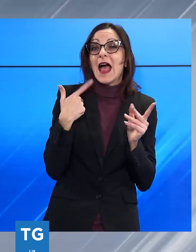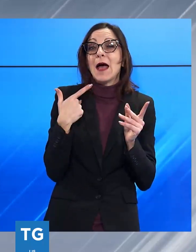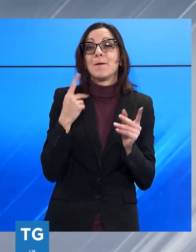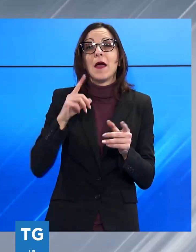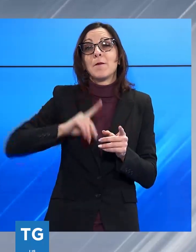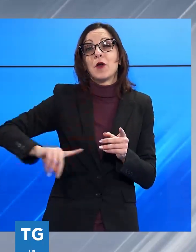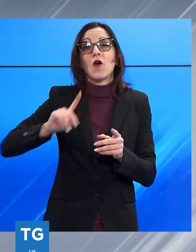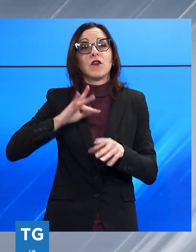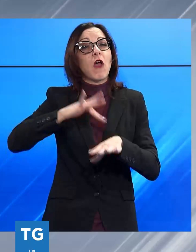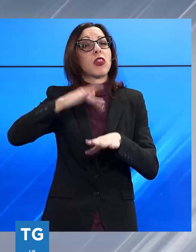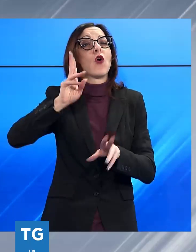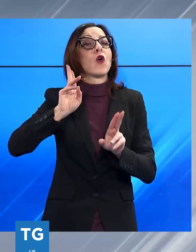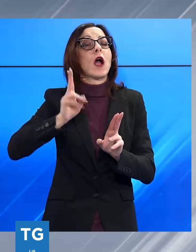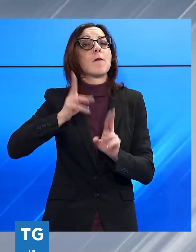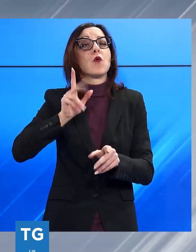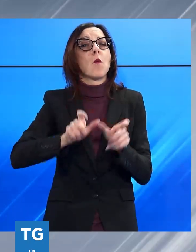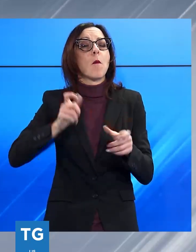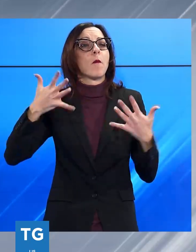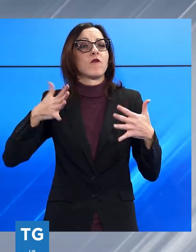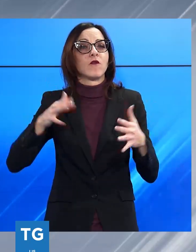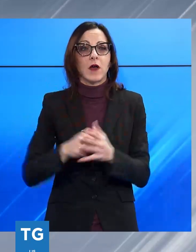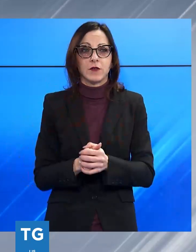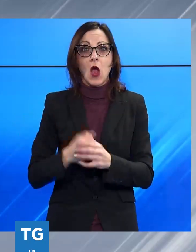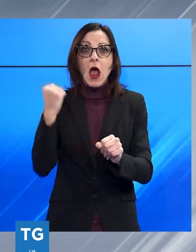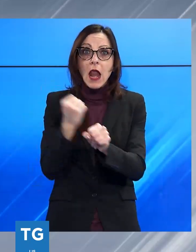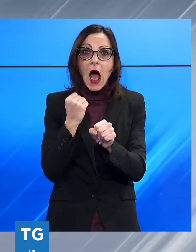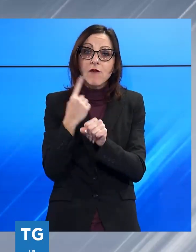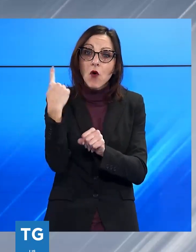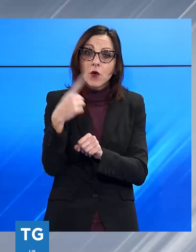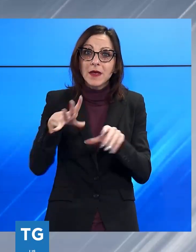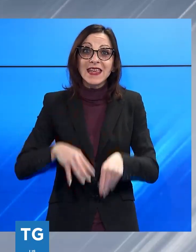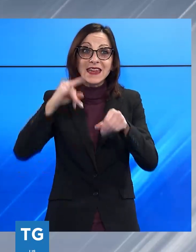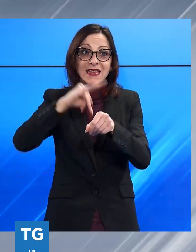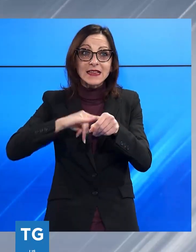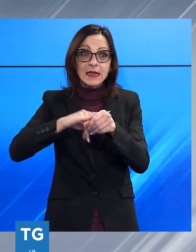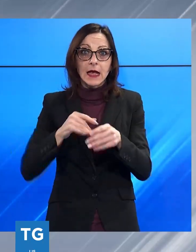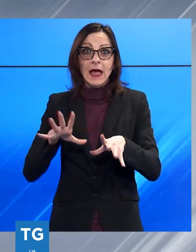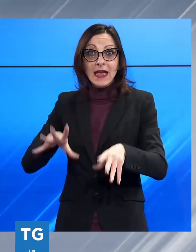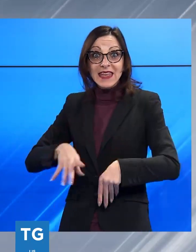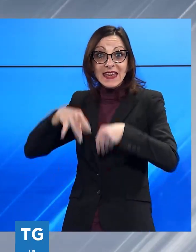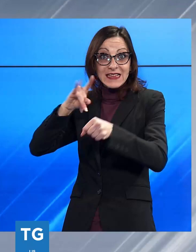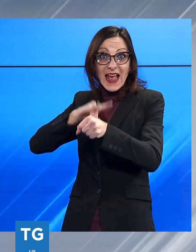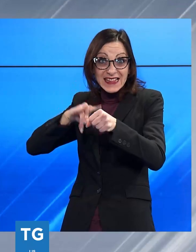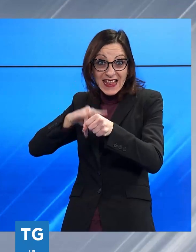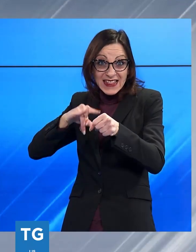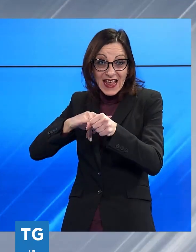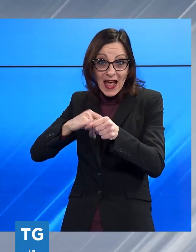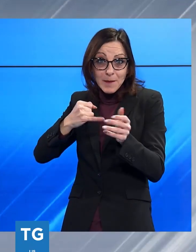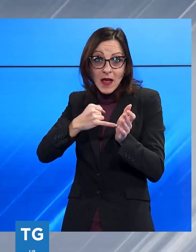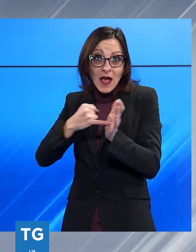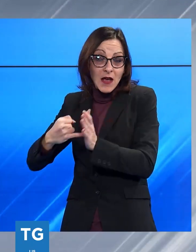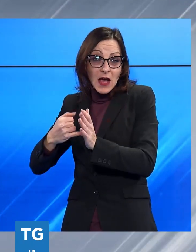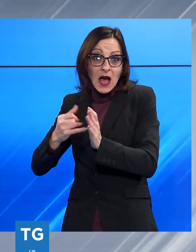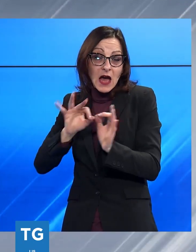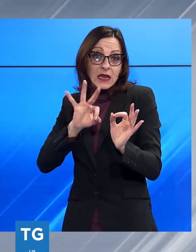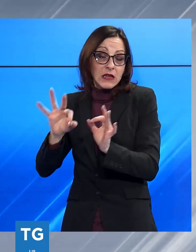e il frutto di un lungo lavoro che inizia addirittura a settembre finisce Finese novembre i primi